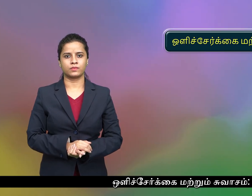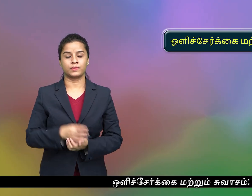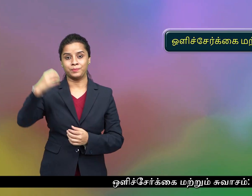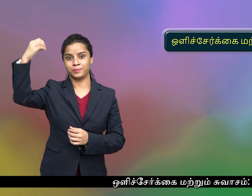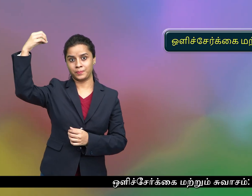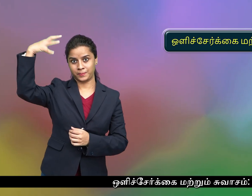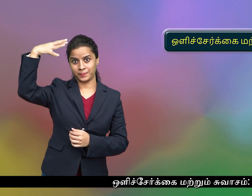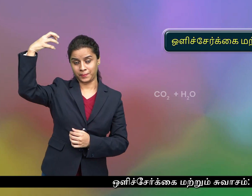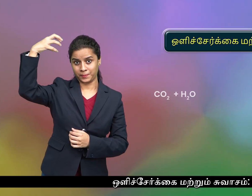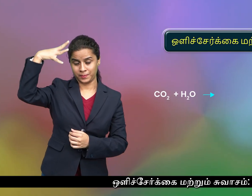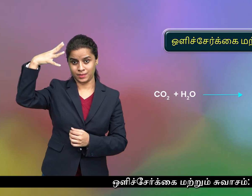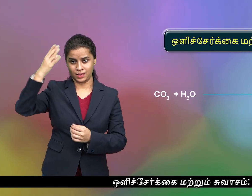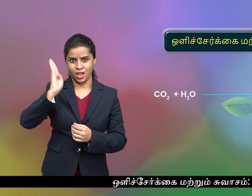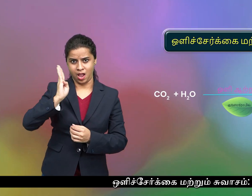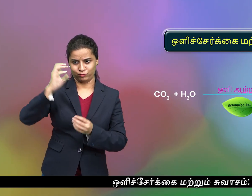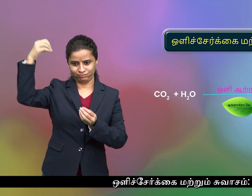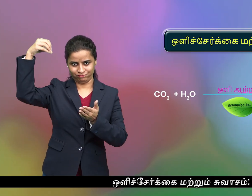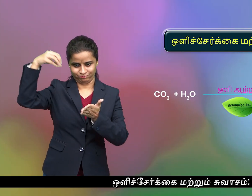ஒளிச்சேர்க்கை மற்றும் சுவாசம்.